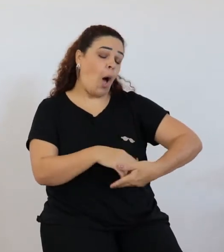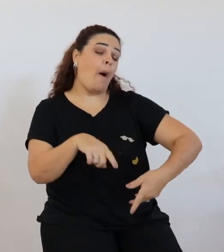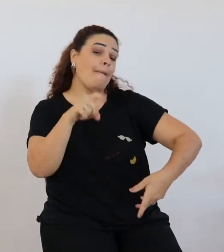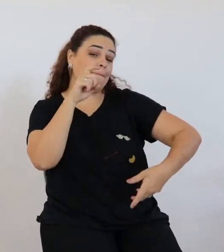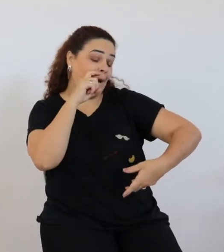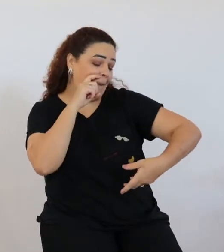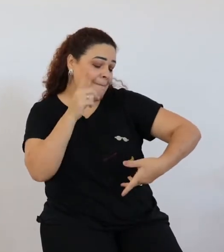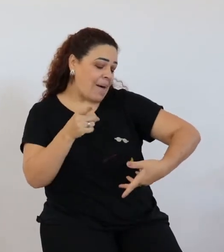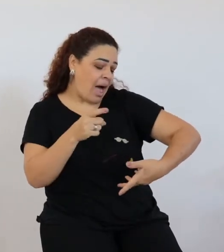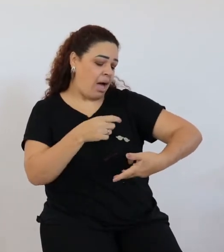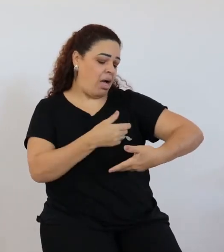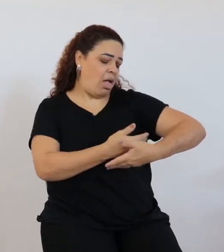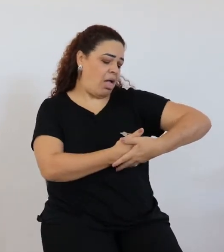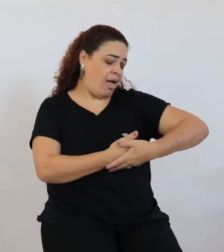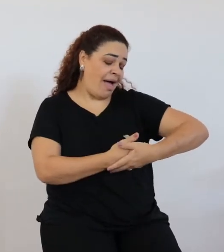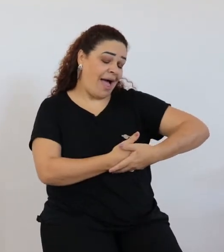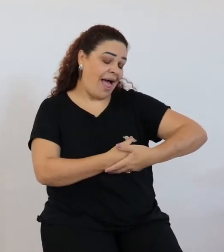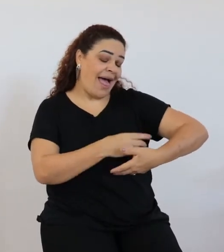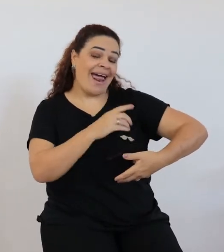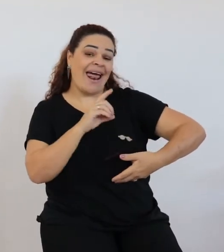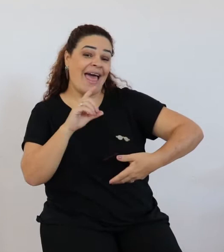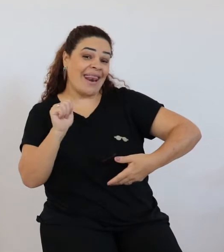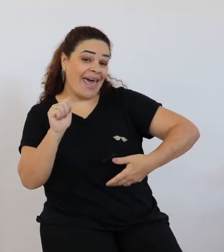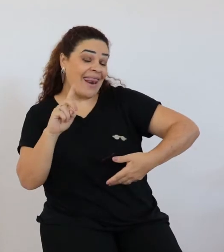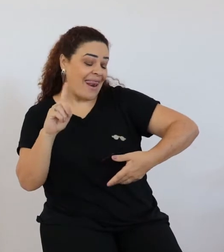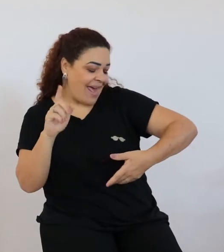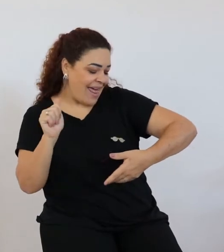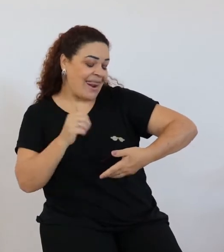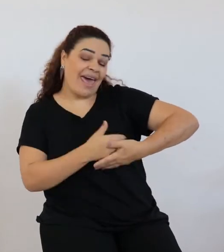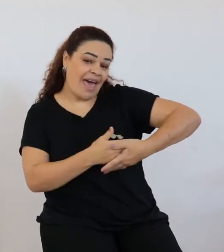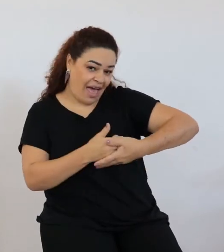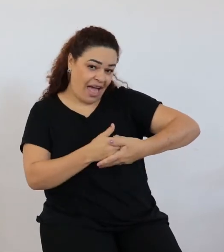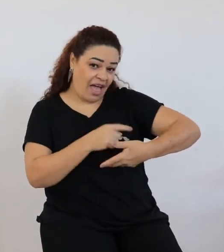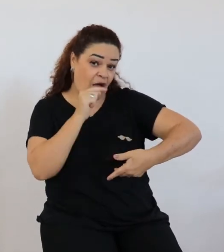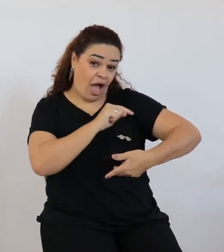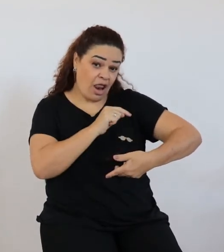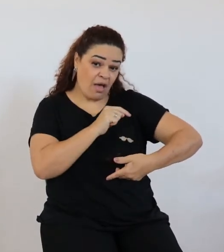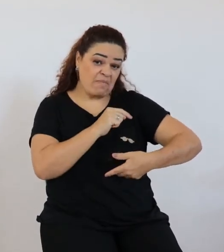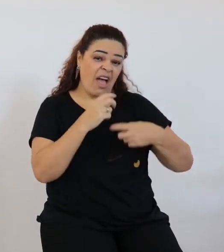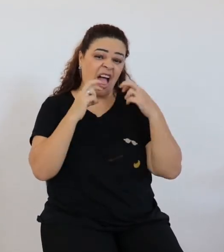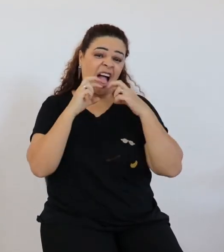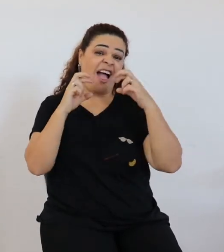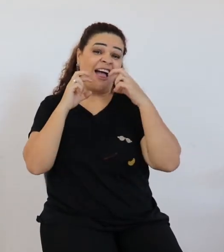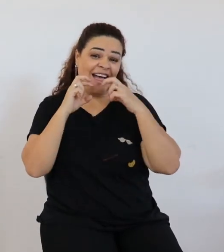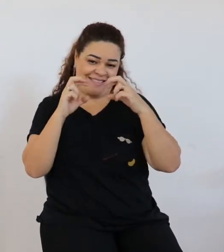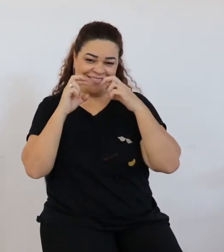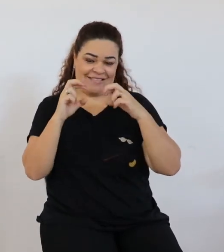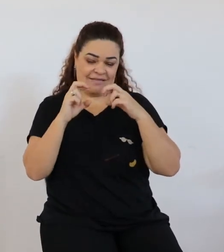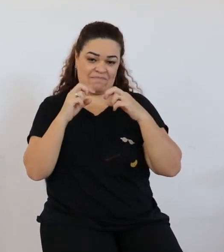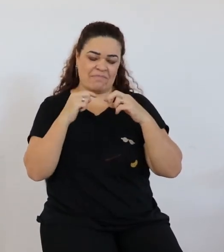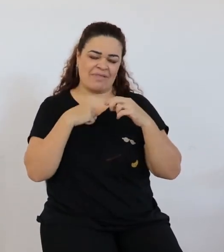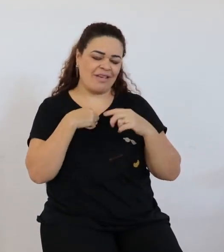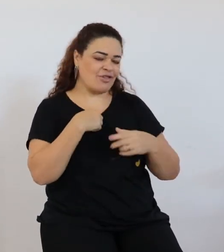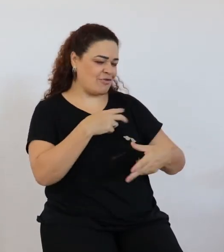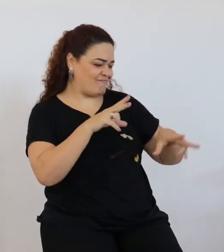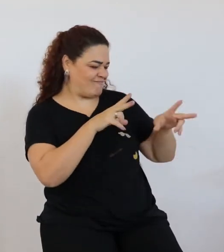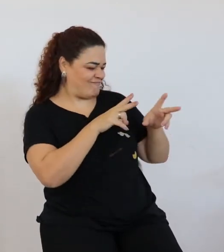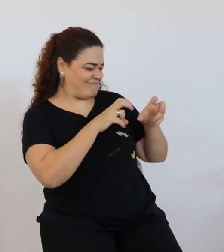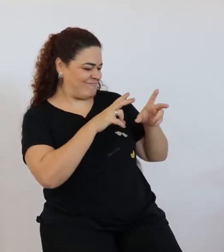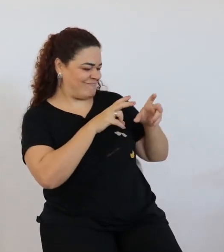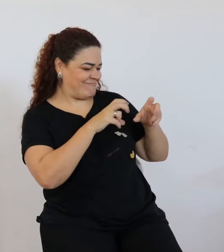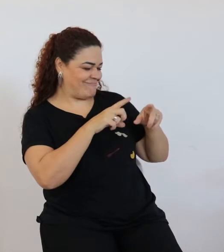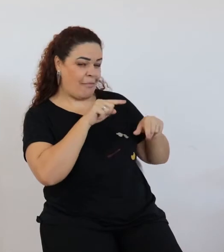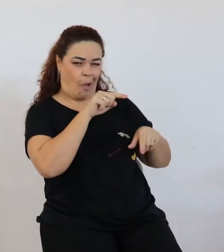falando mamãe, tá falando vovó, e interpretar esses sonzinhos que a criança está emitindo. E isso é muito bom para o